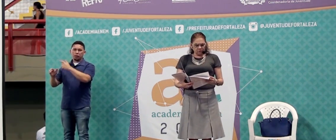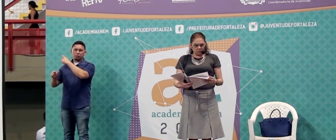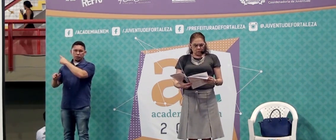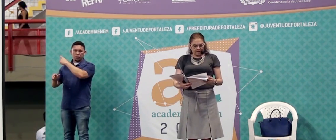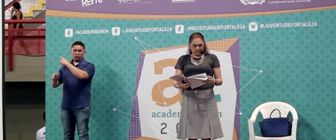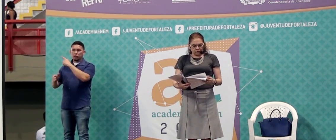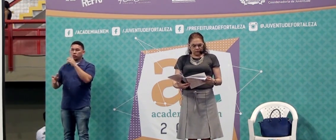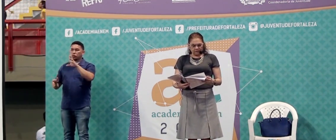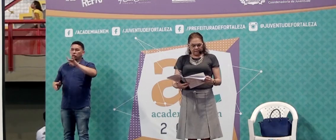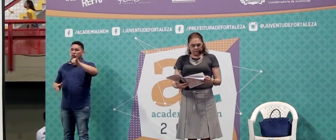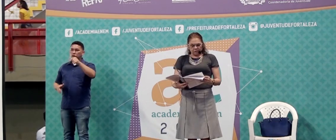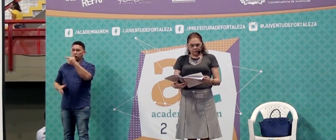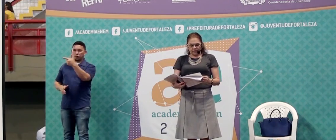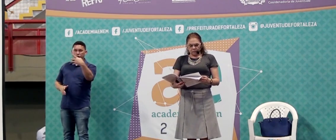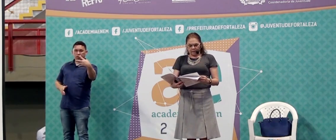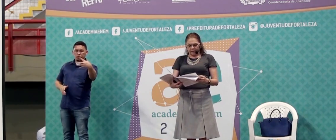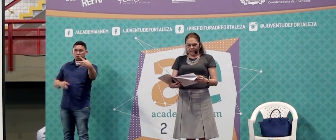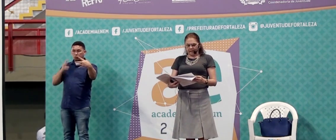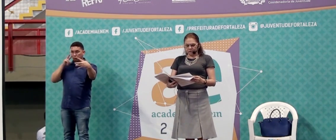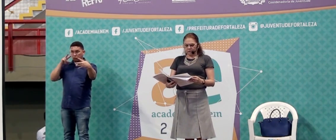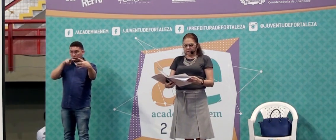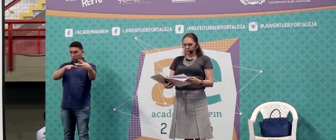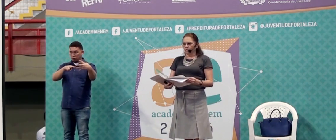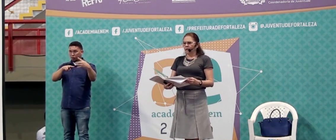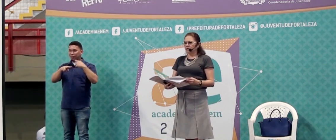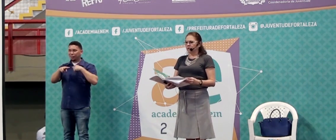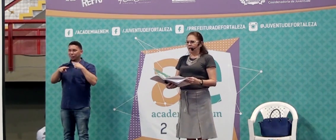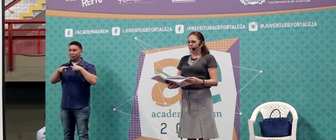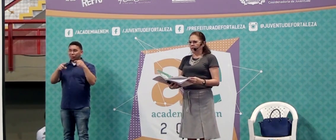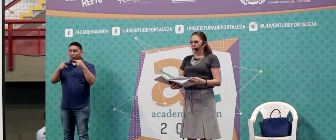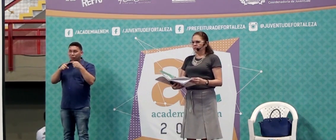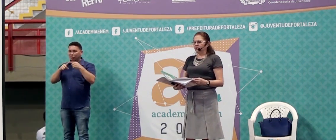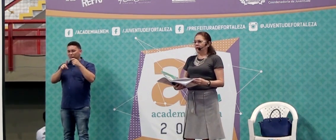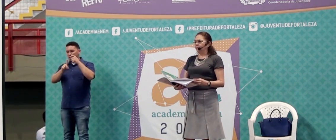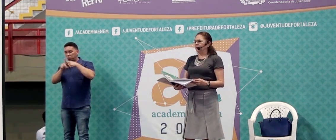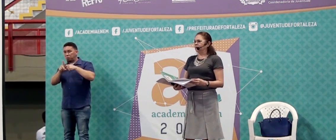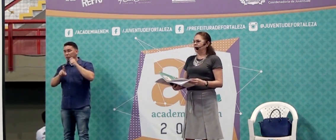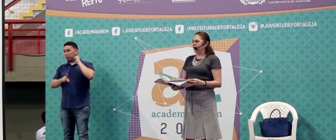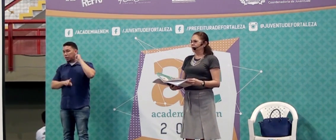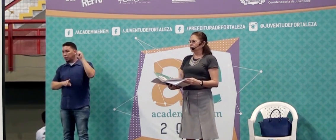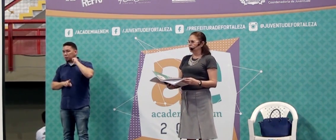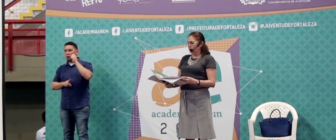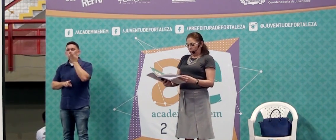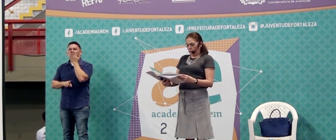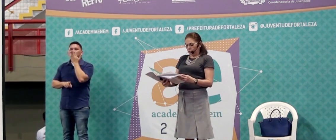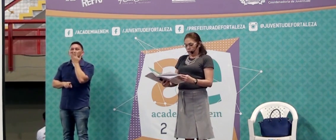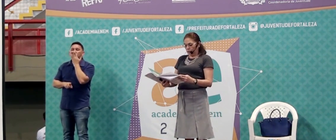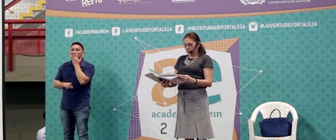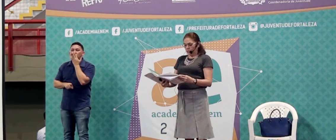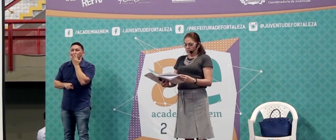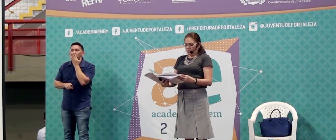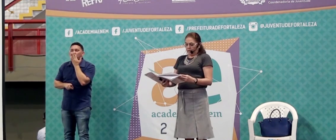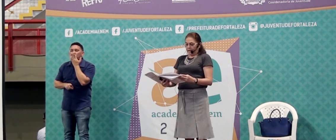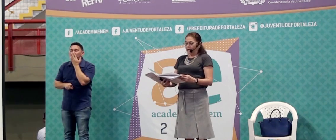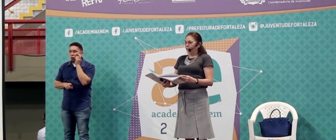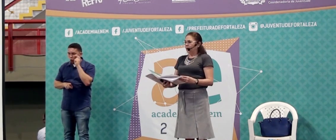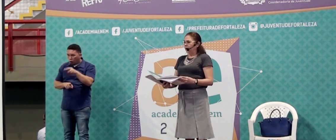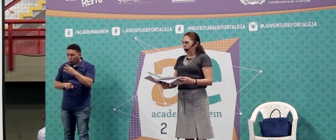Dia 24, vocês estão vendo aí na legenda do mês de abril, está pintado no